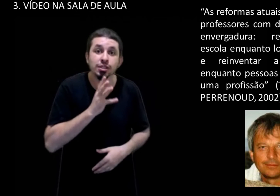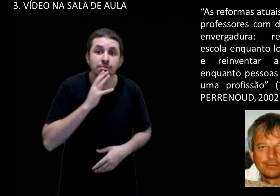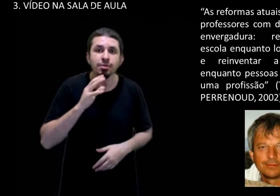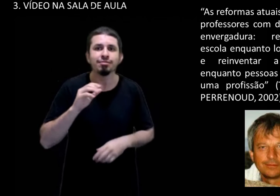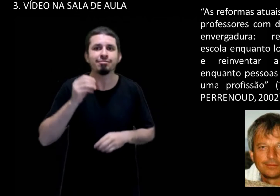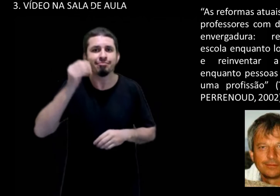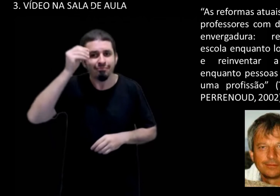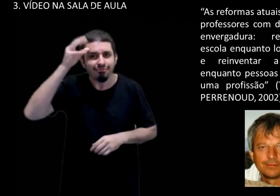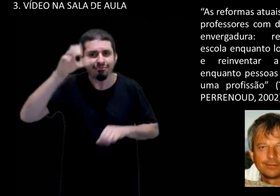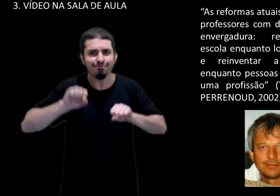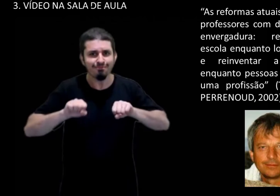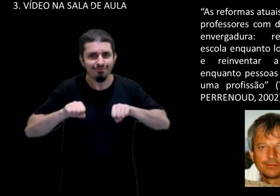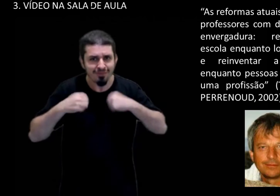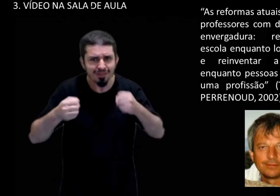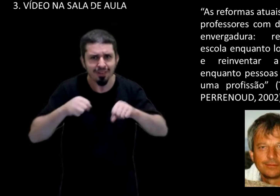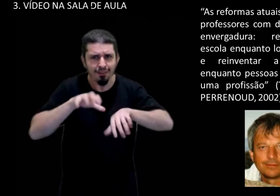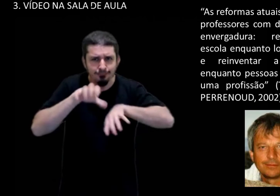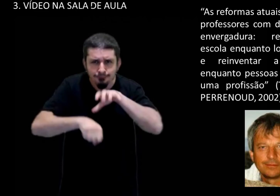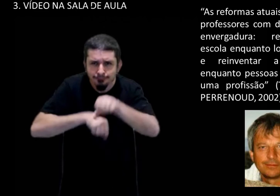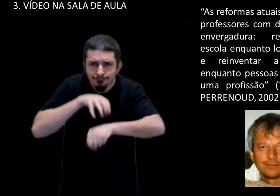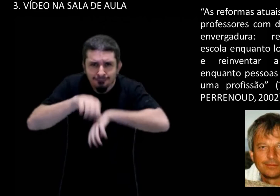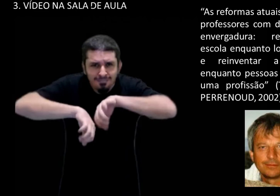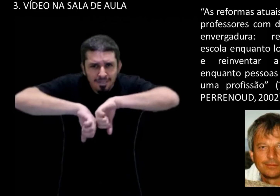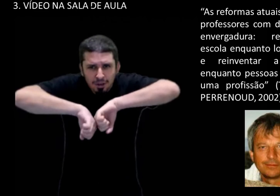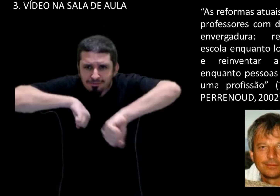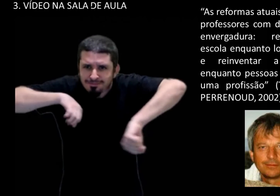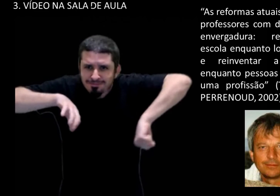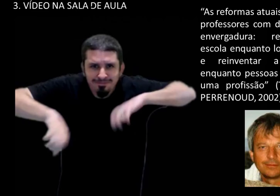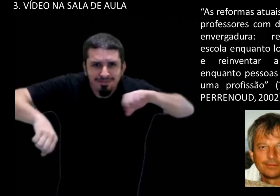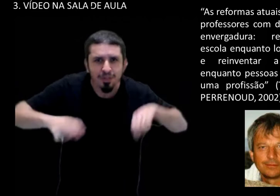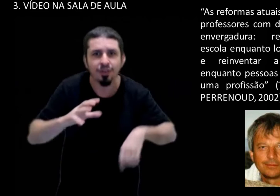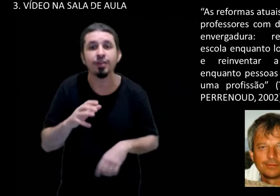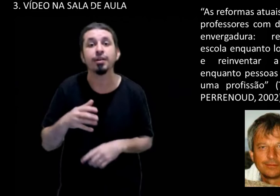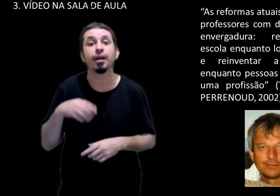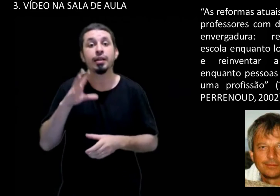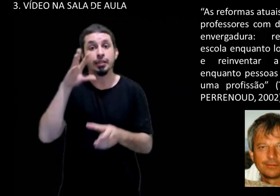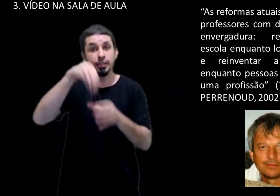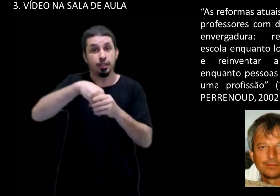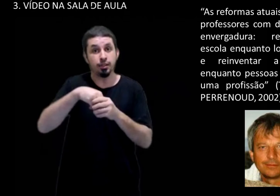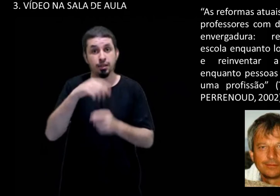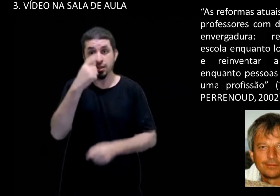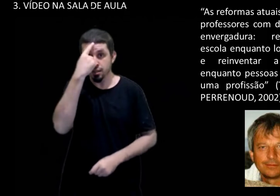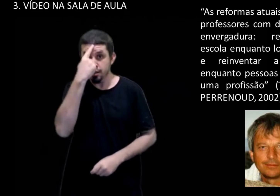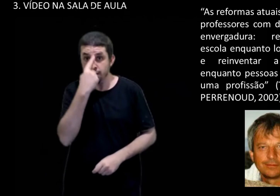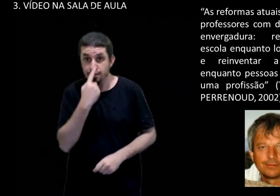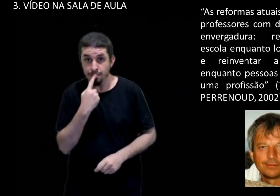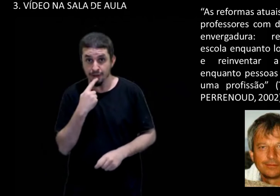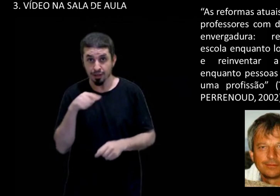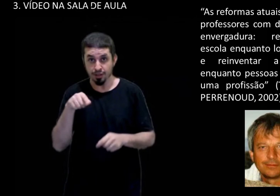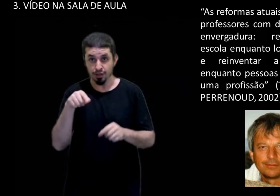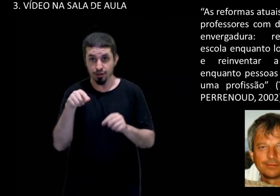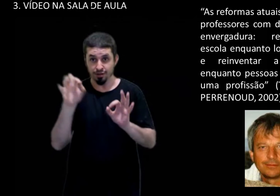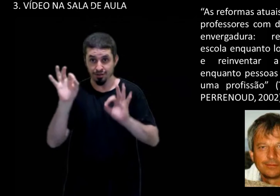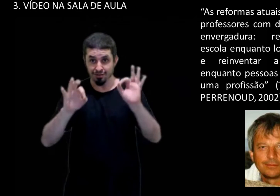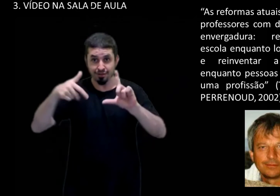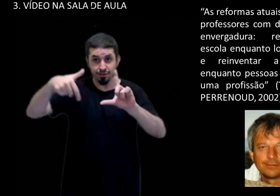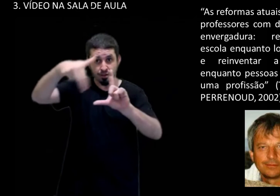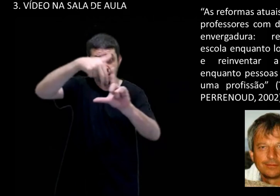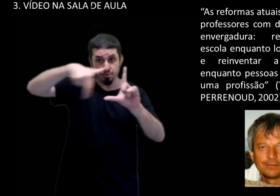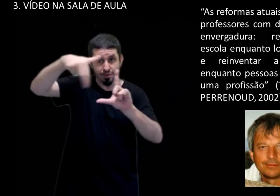som, animações que o programa oferece. Parece indiscutível a teia de conhecimentos que o professor pode criar a fim